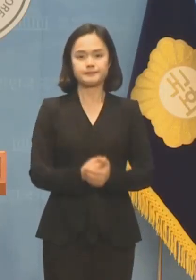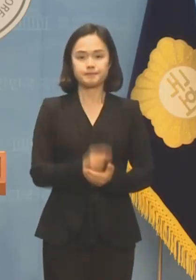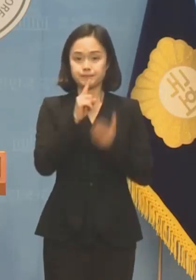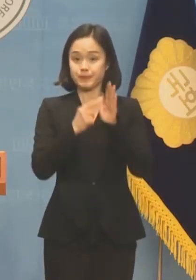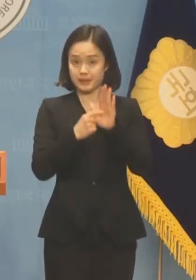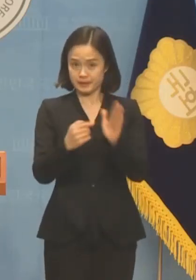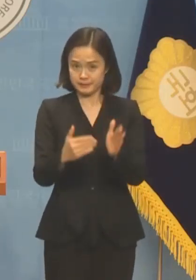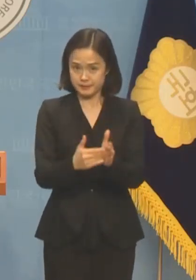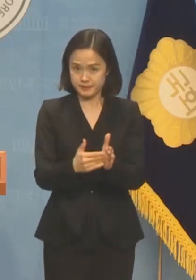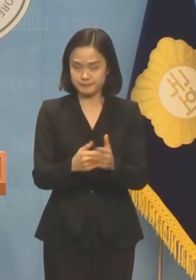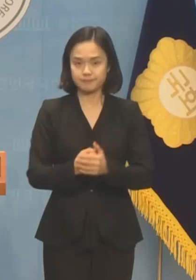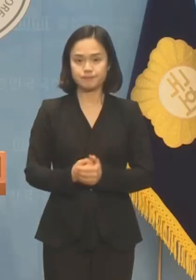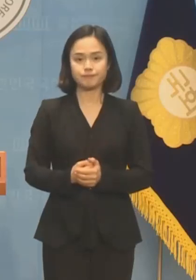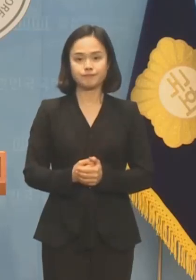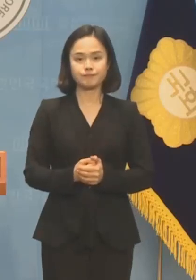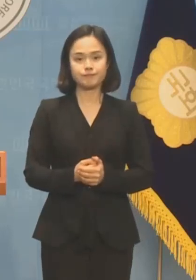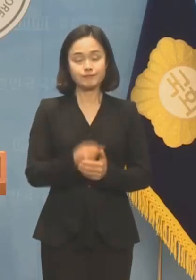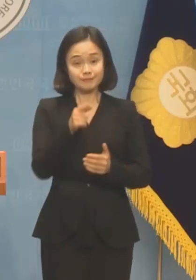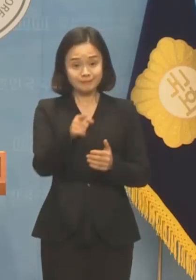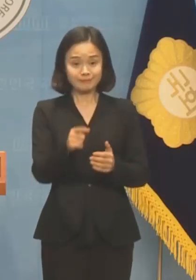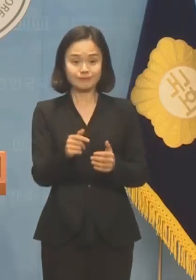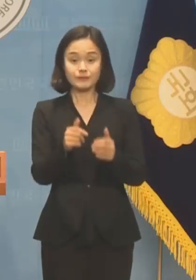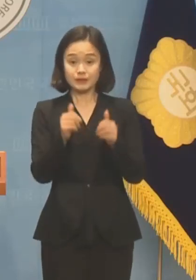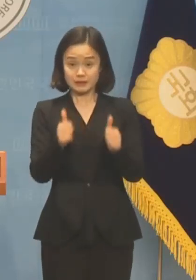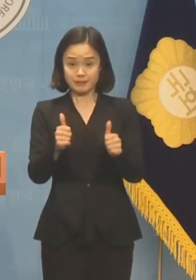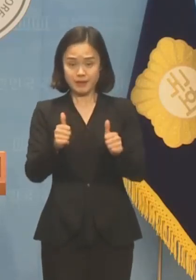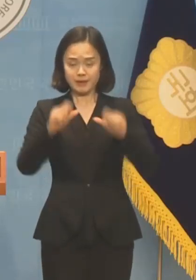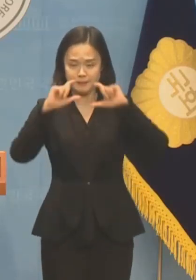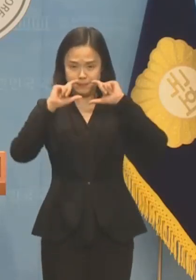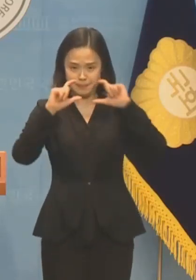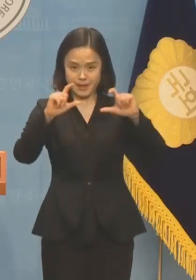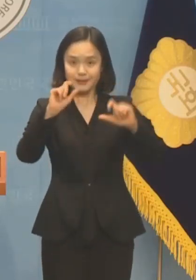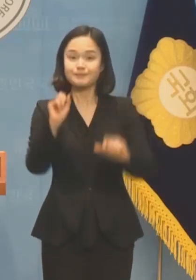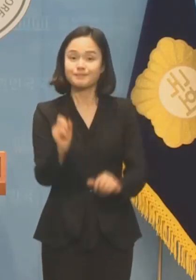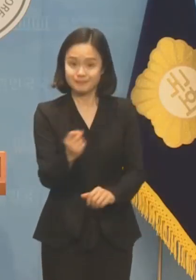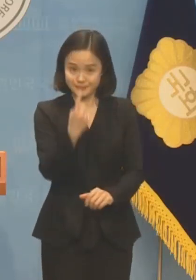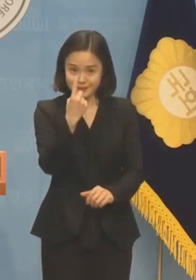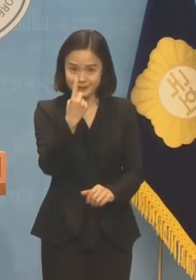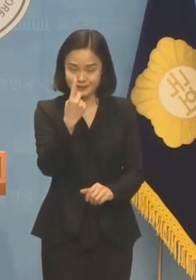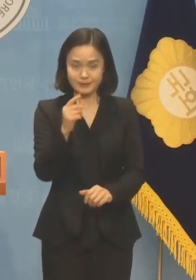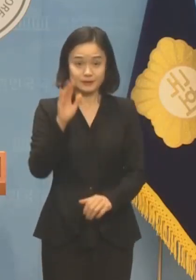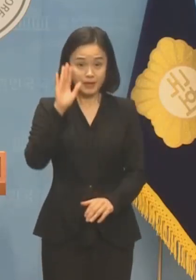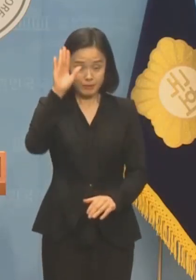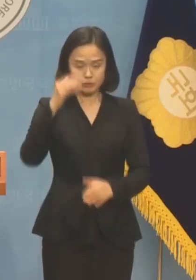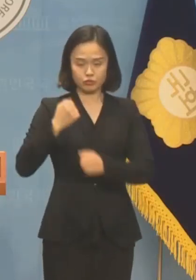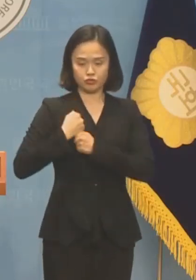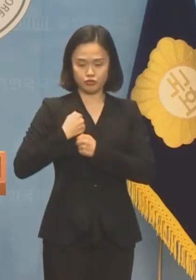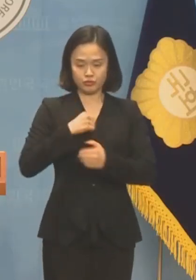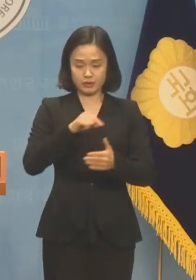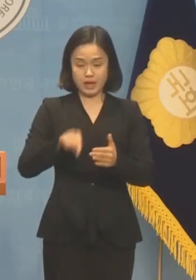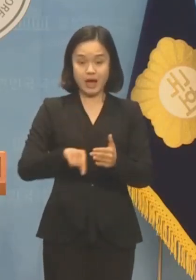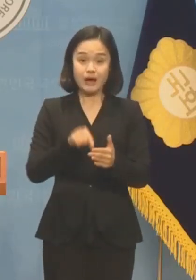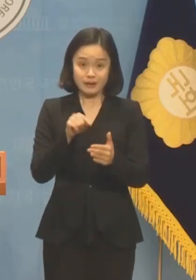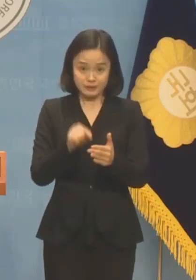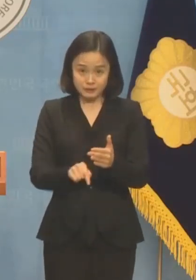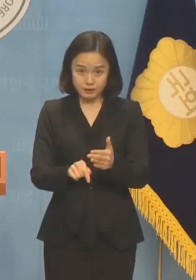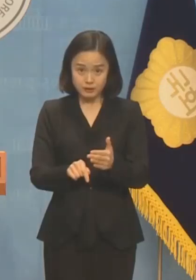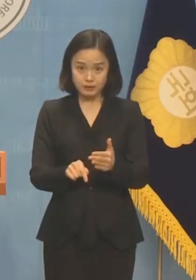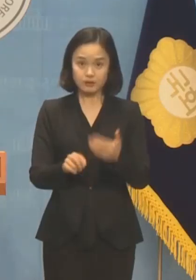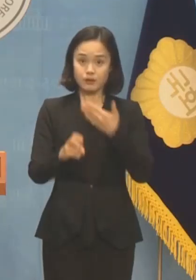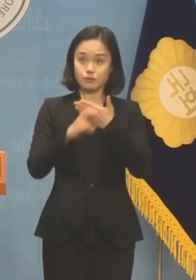우리 군 내부에서도 부당한 명령에 대하여 분명히 아니요 라고 말할 수